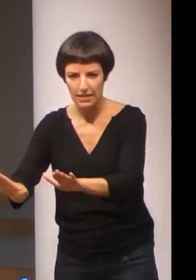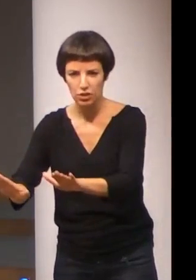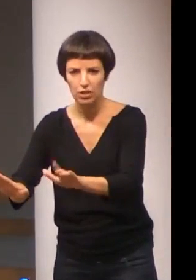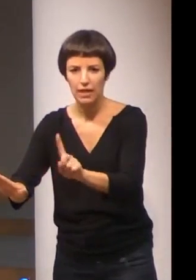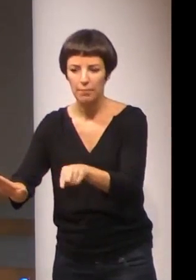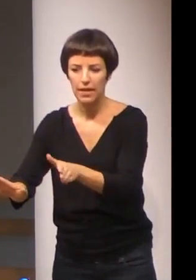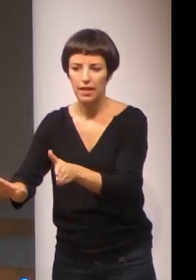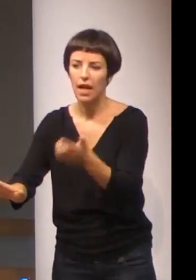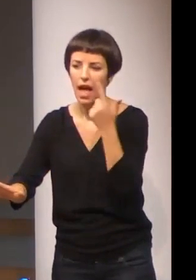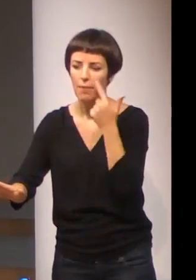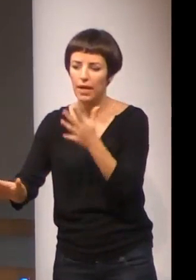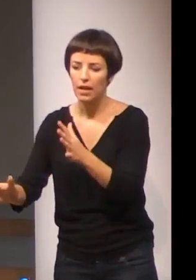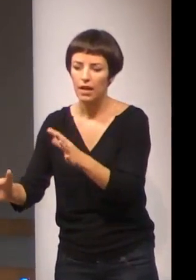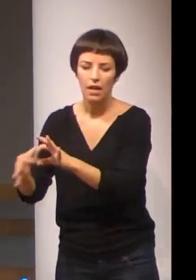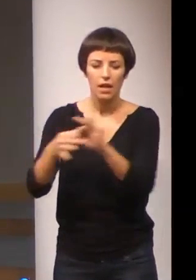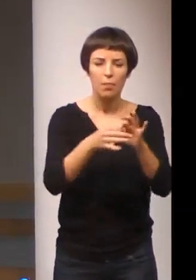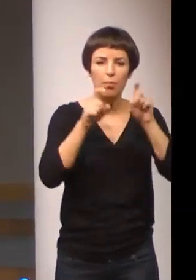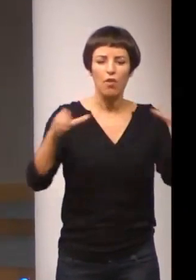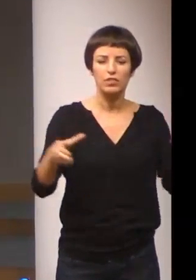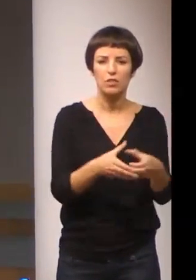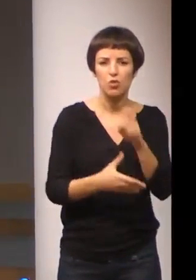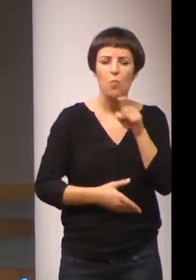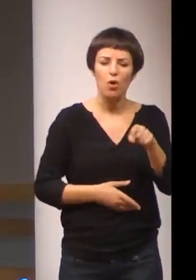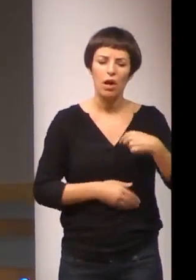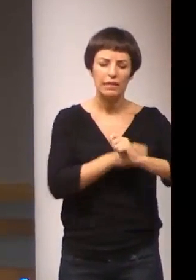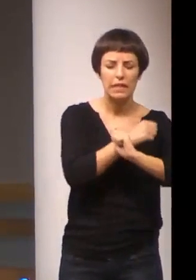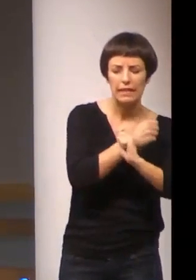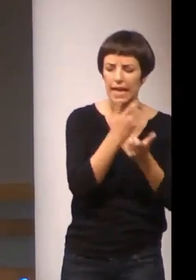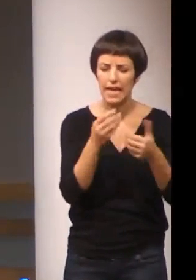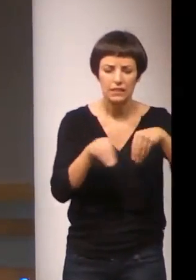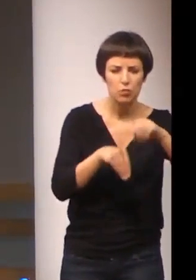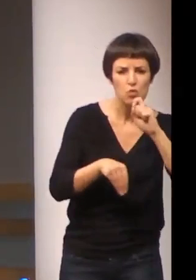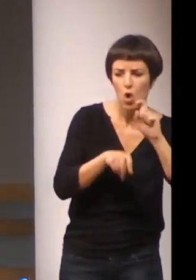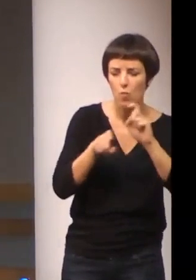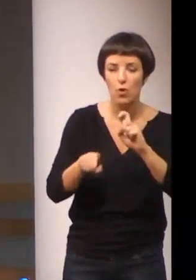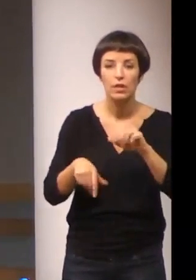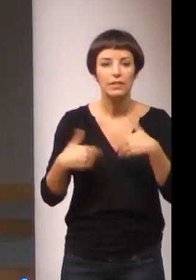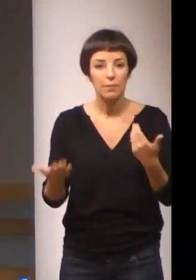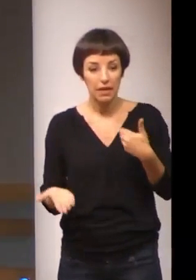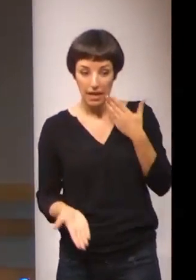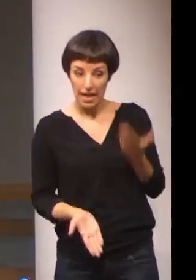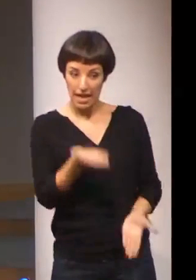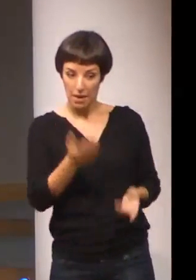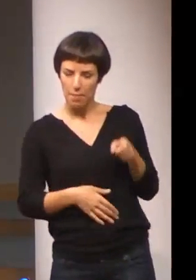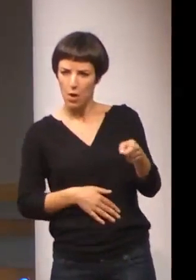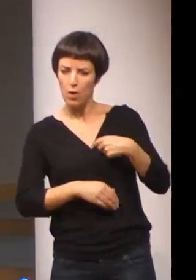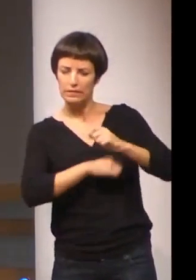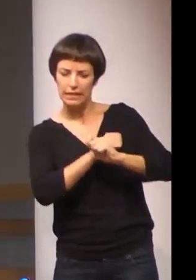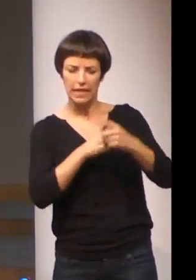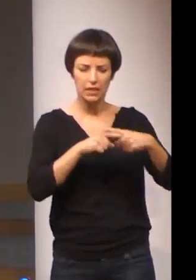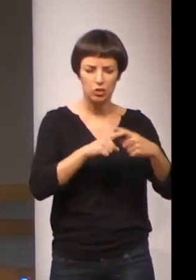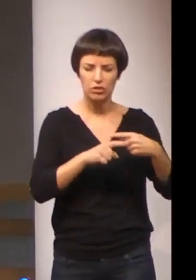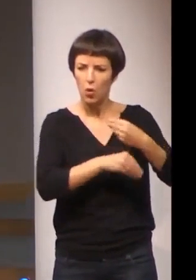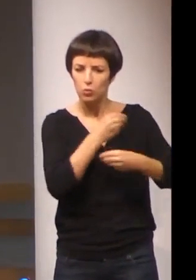es la relación con el profesorado, cuáles son sus estrategias y si podemos evaluar también esas estrategias.